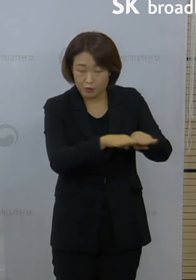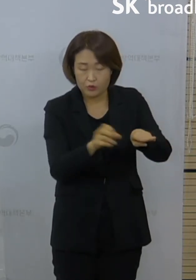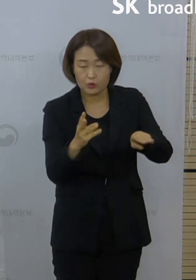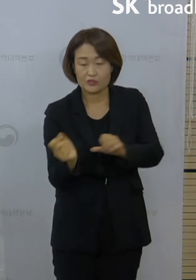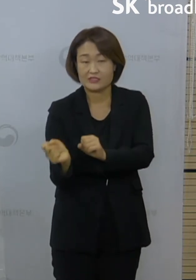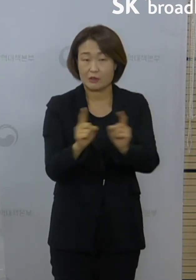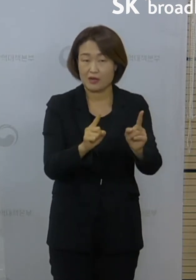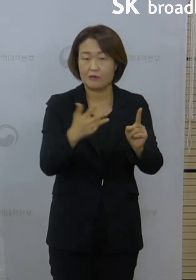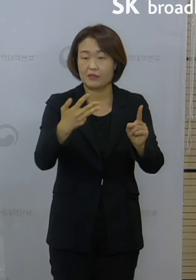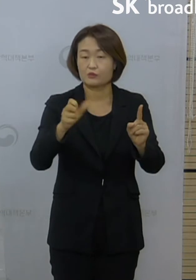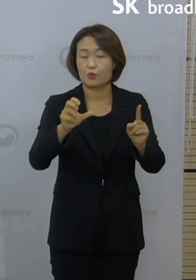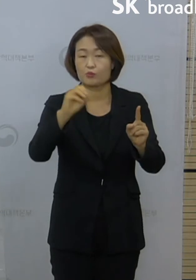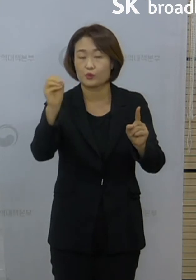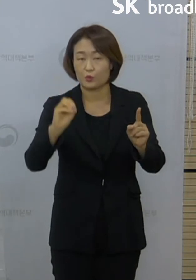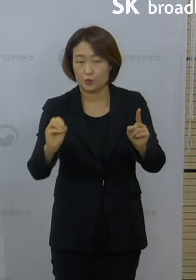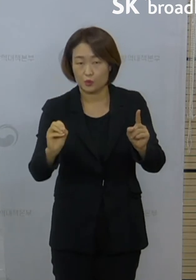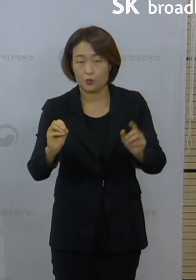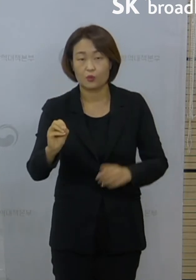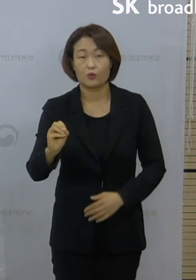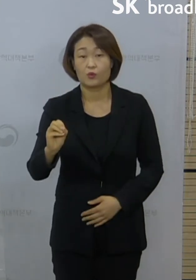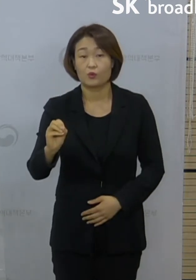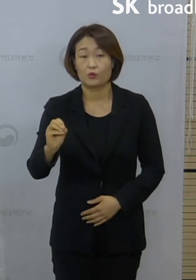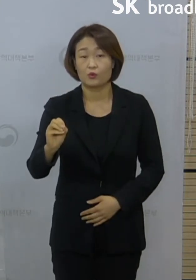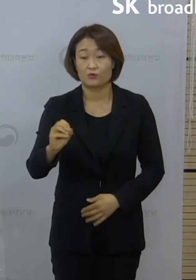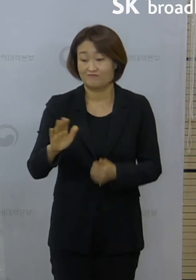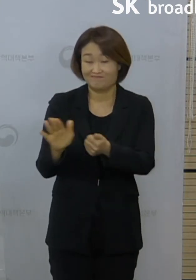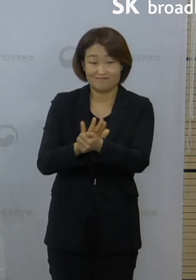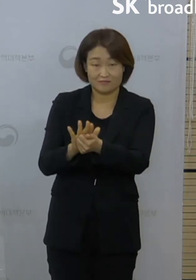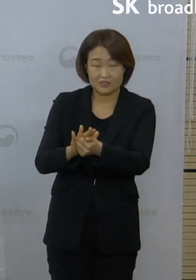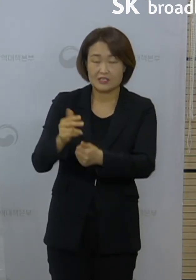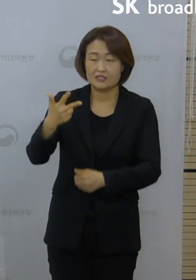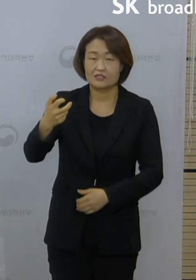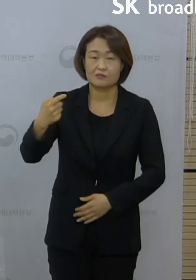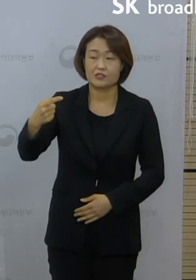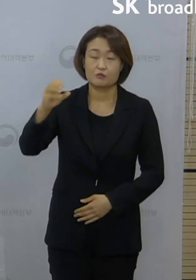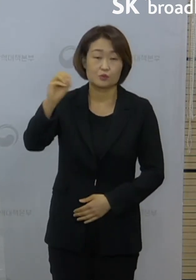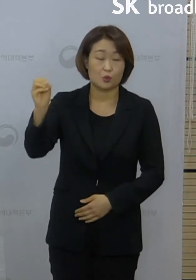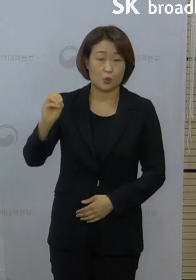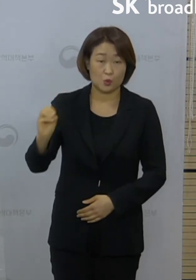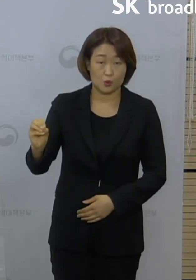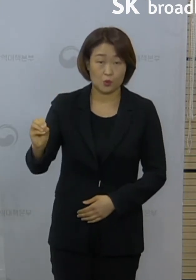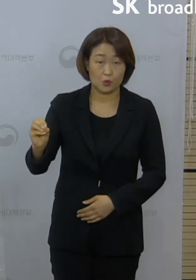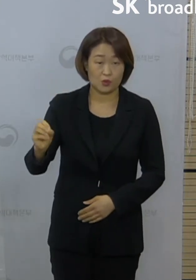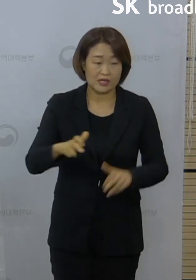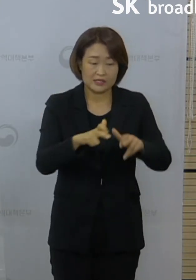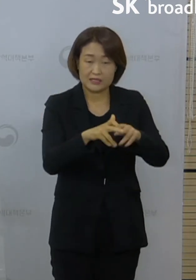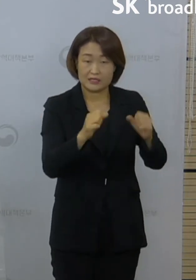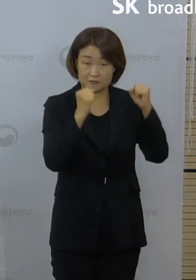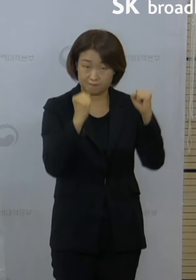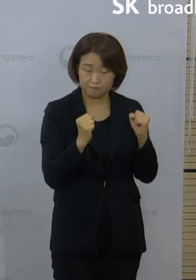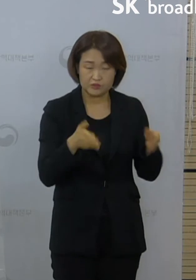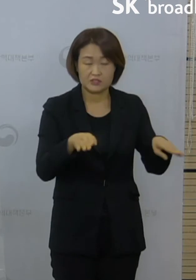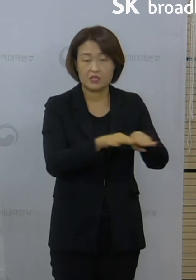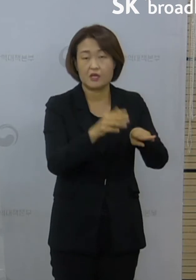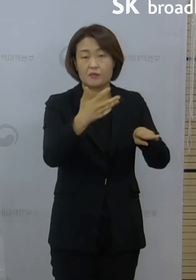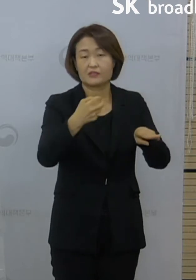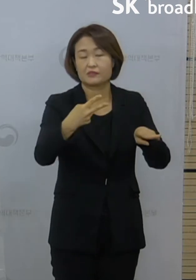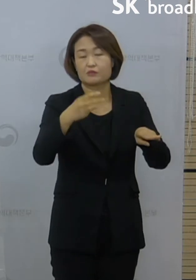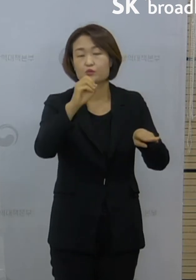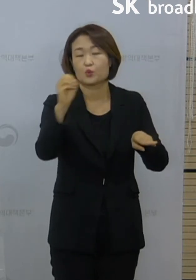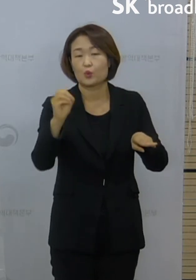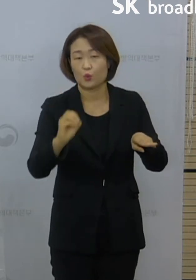시설은 85% 그리고 양로시설 71% 장애인 거주시설 82%